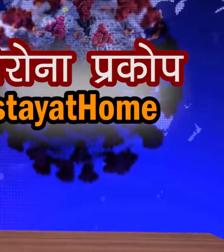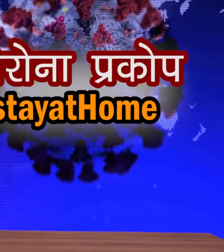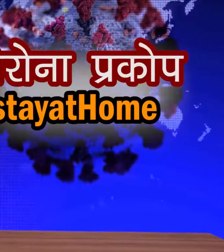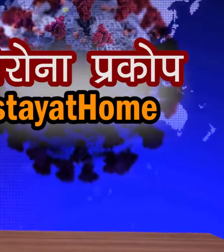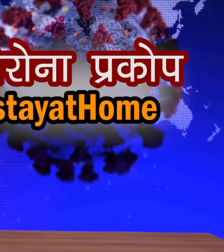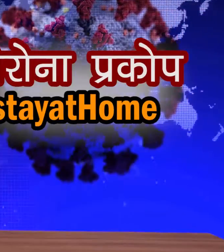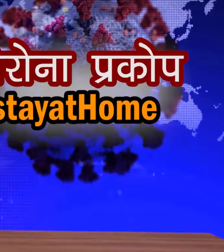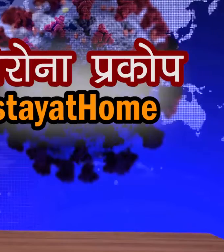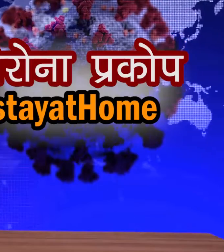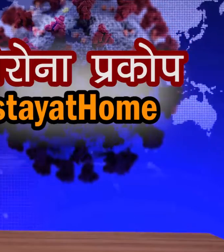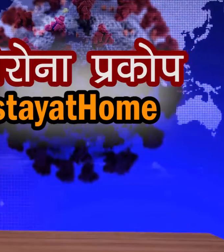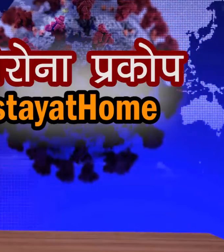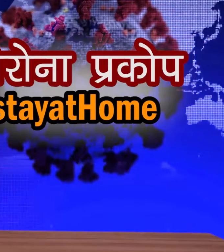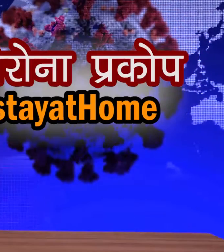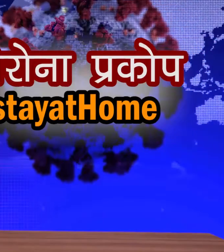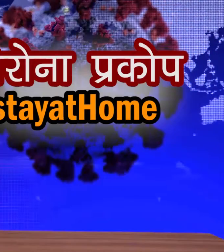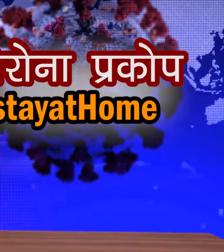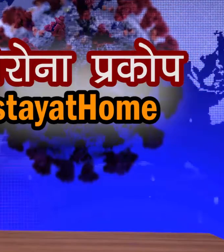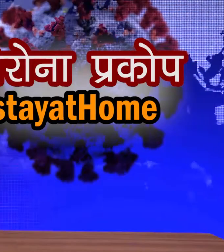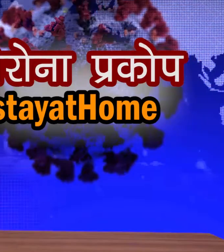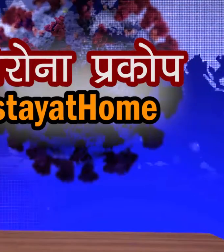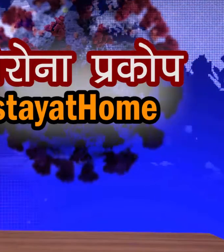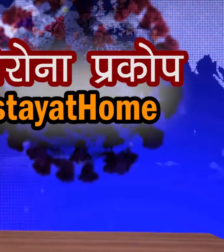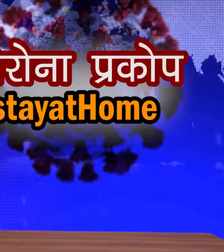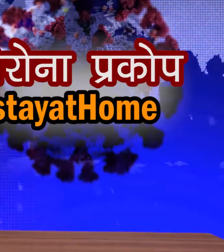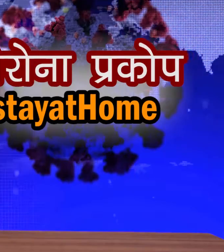सर्वोच्च अदालतले वैदेशिक रोजगारीमा रहेका अत्यन्त